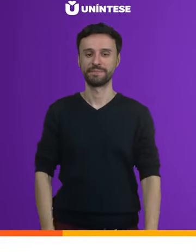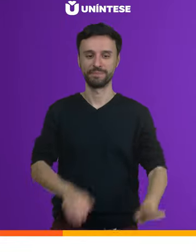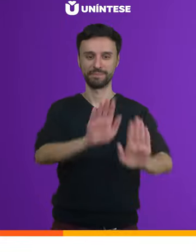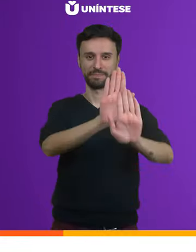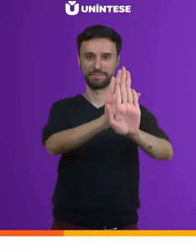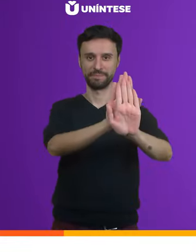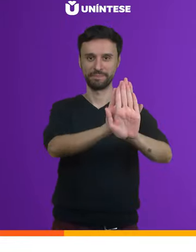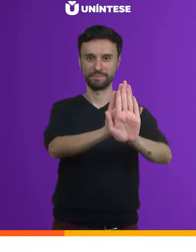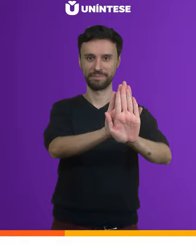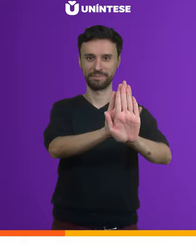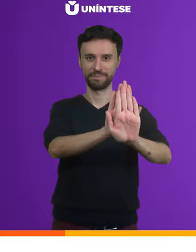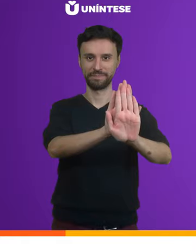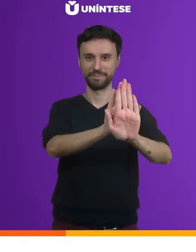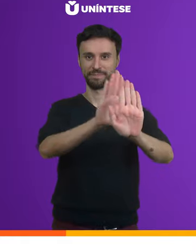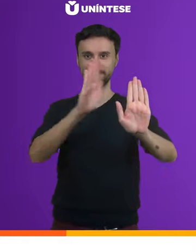a antítese